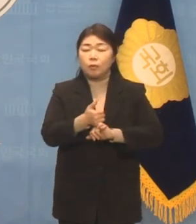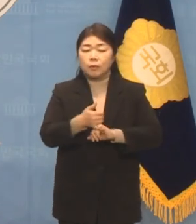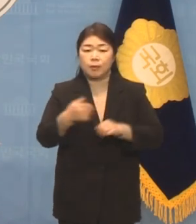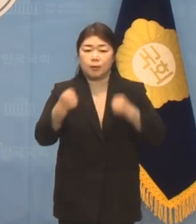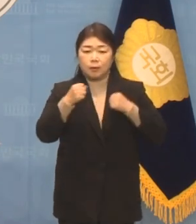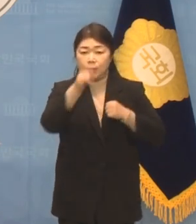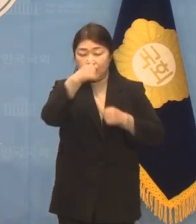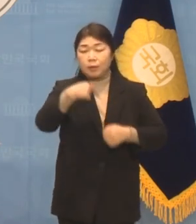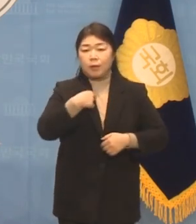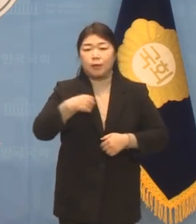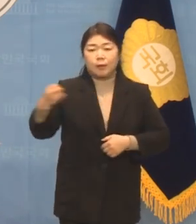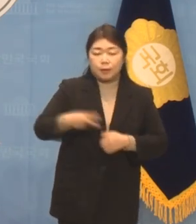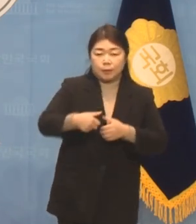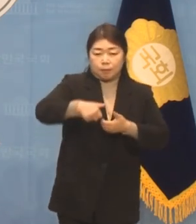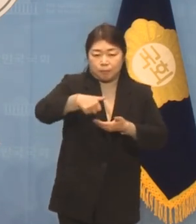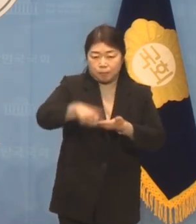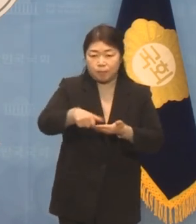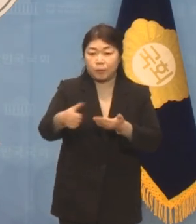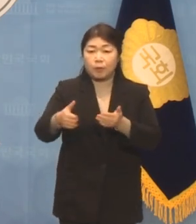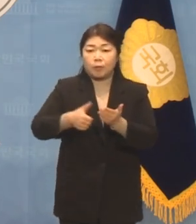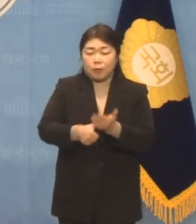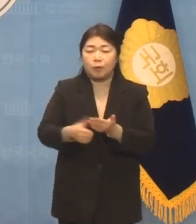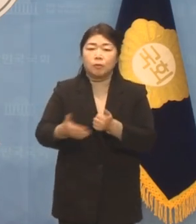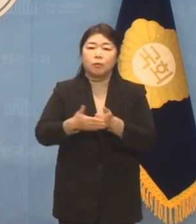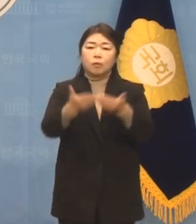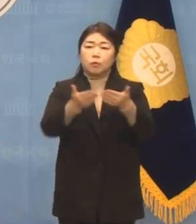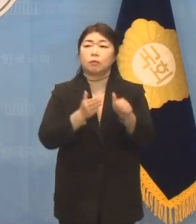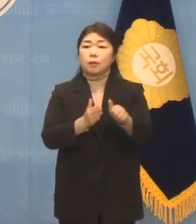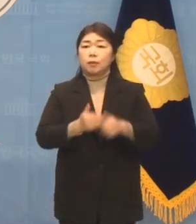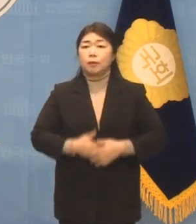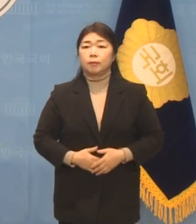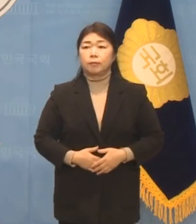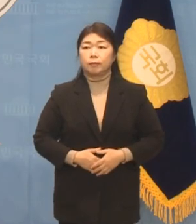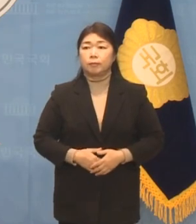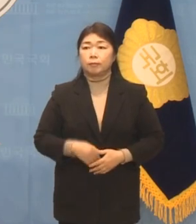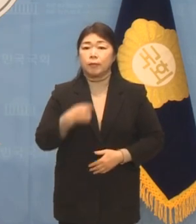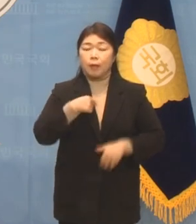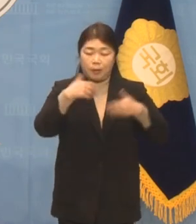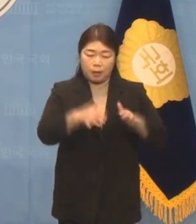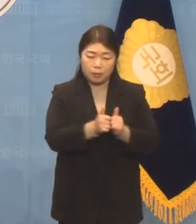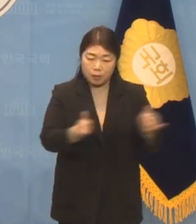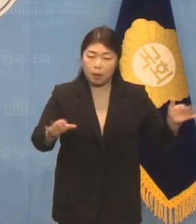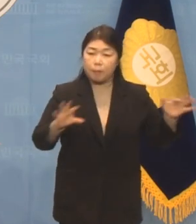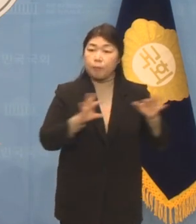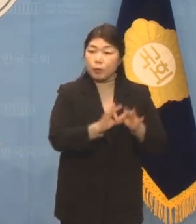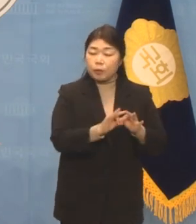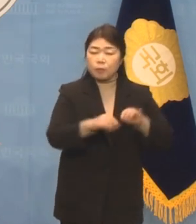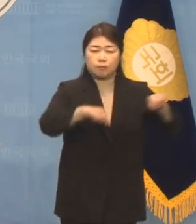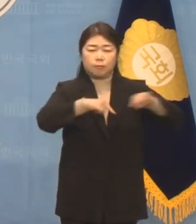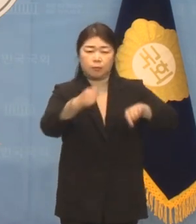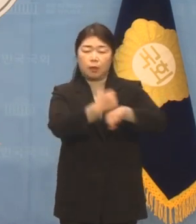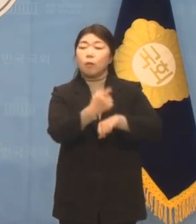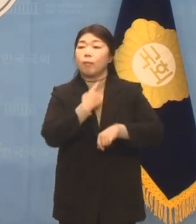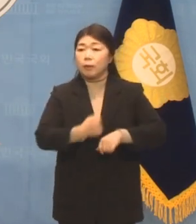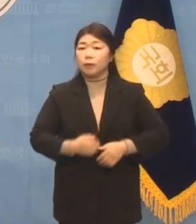힘을 모아주십시오. 저 노웅래는 약자의 편에 선 의정활동을